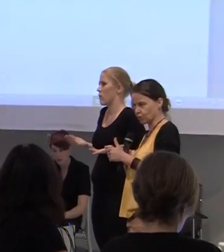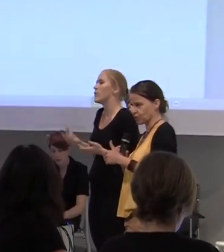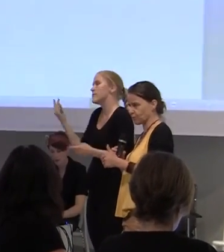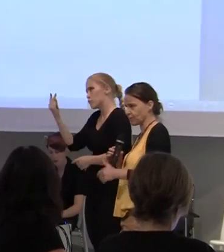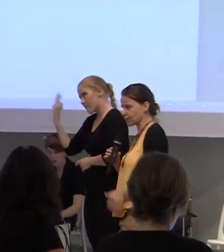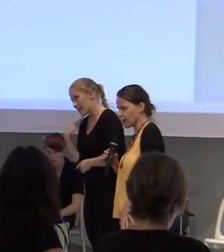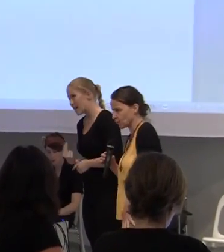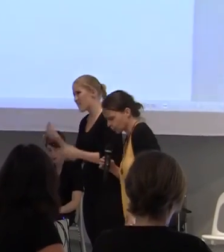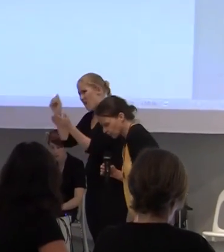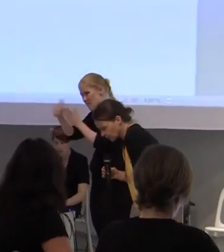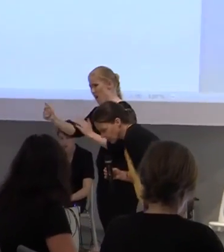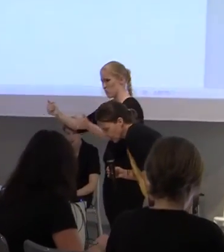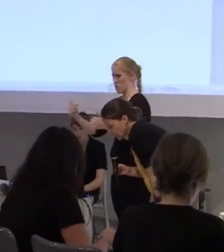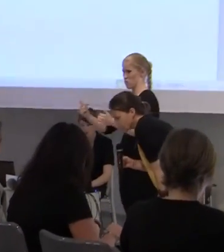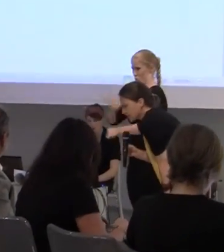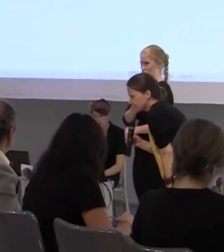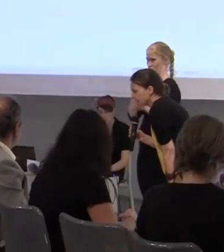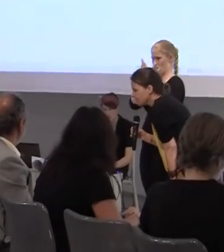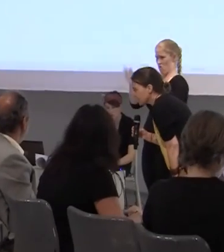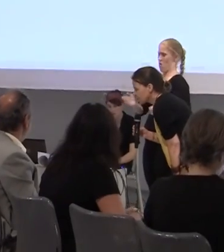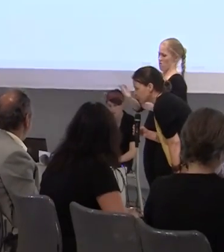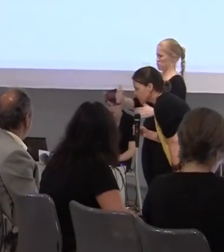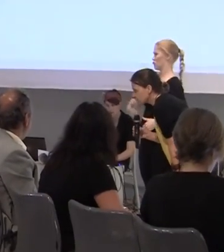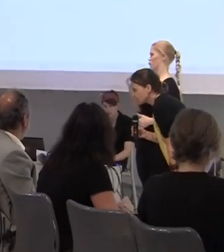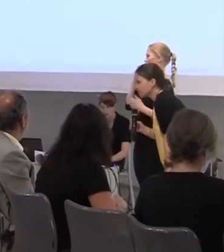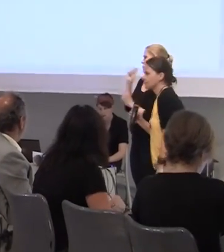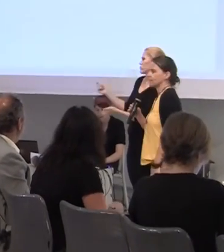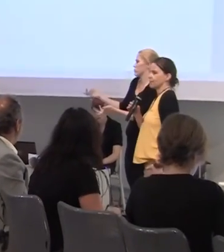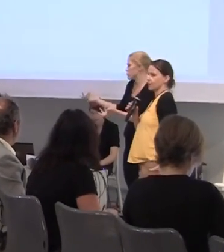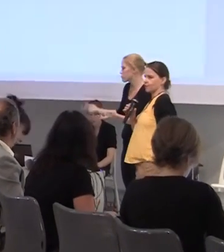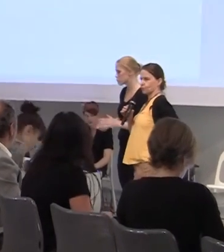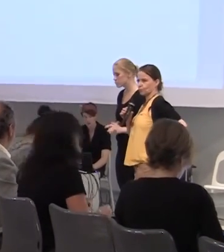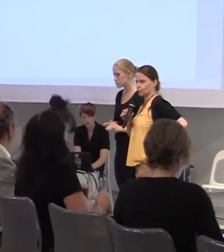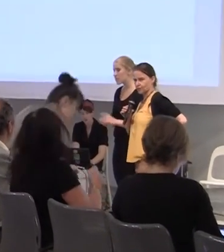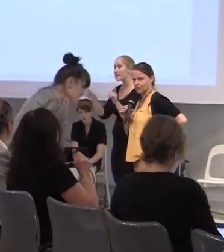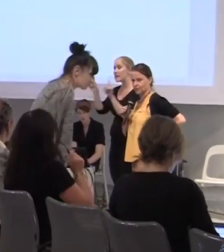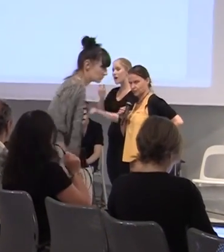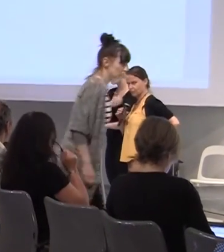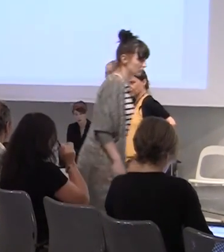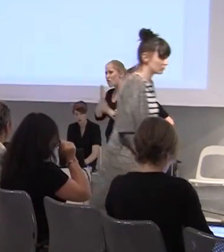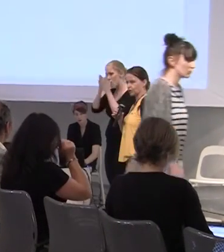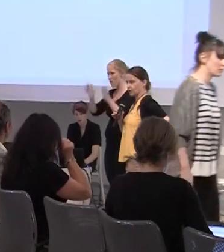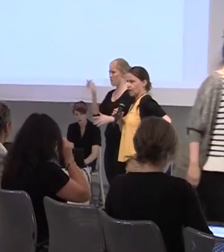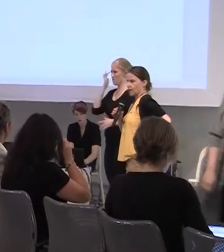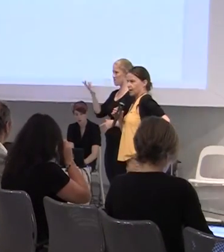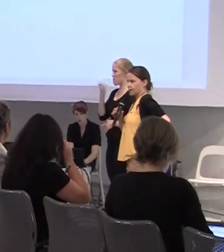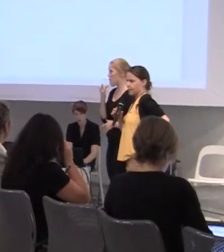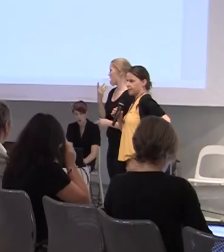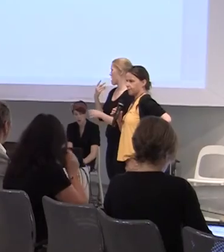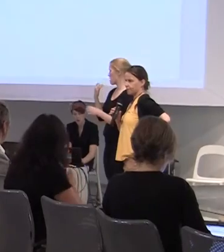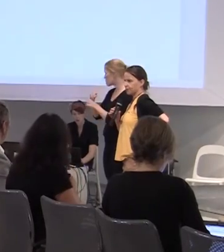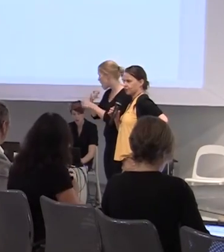se stěžují, že mají málo podpory. Neví, jak pracovat, nemají podporu poradenských pracovišť